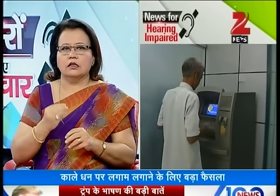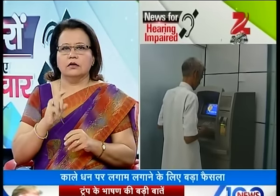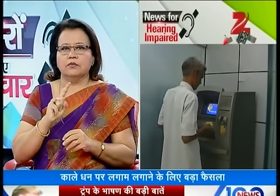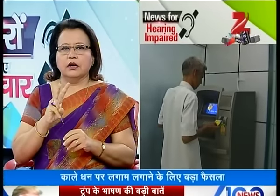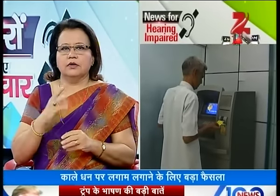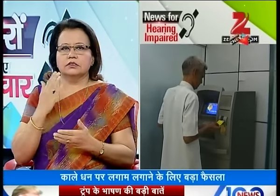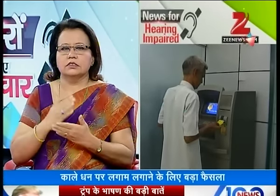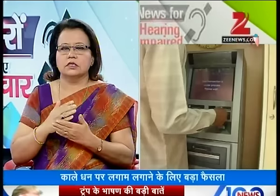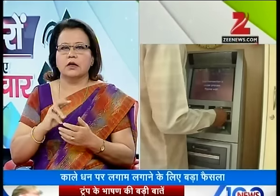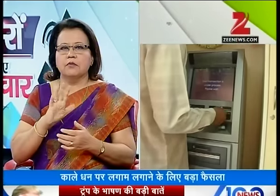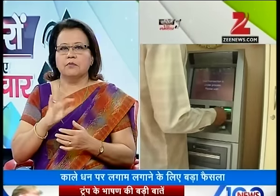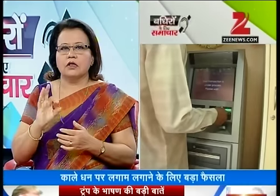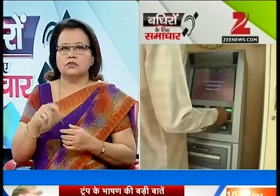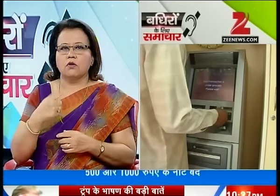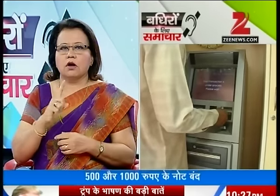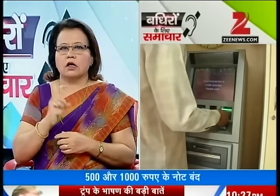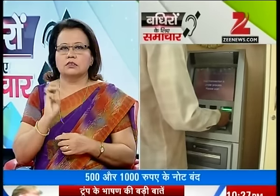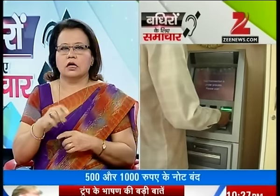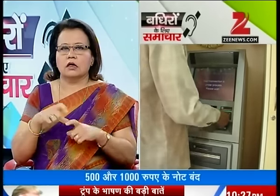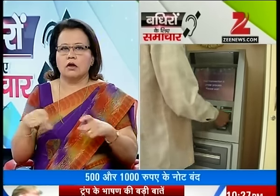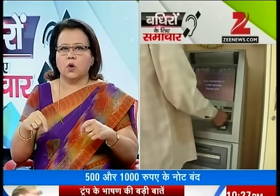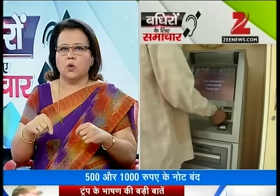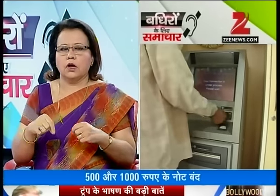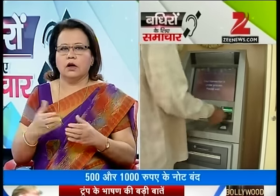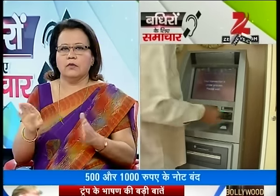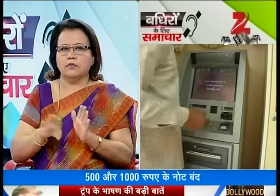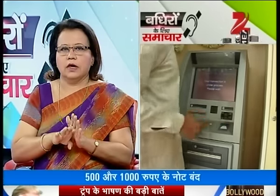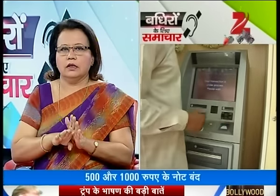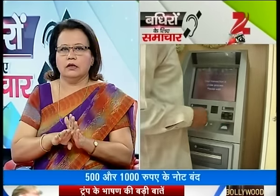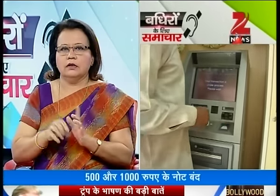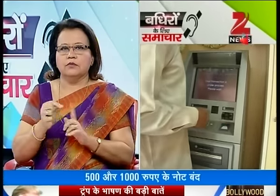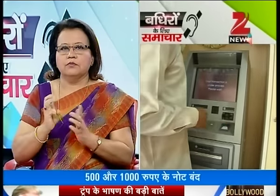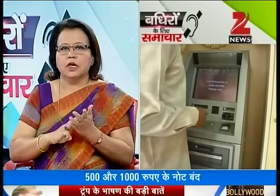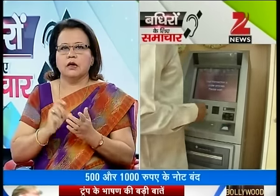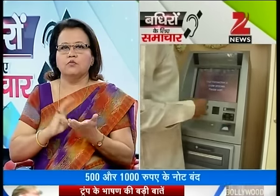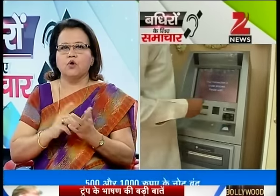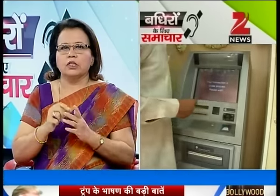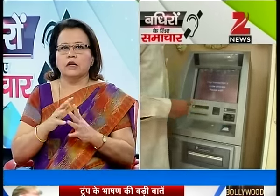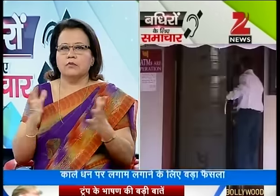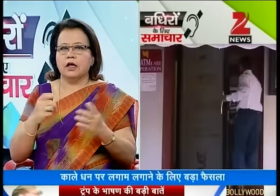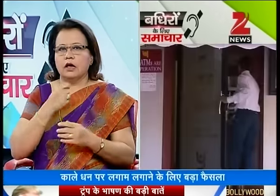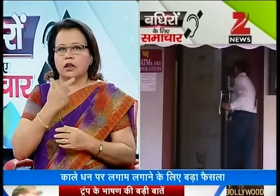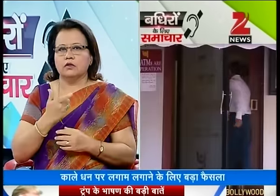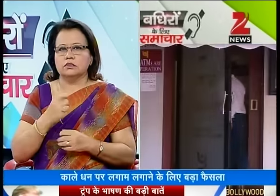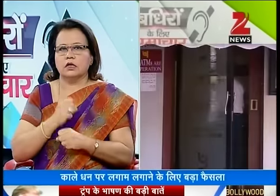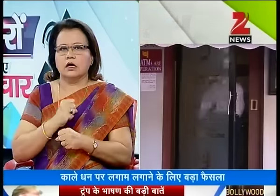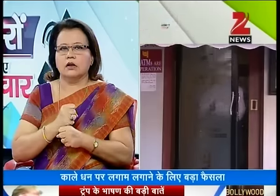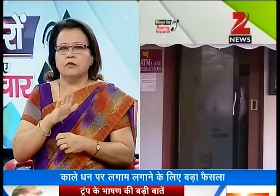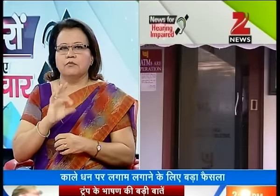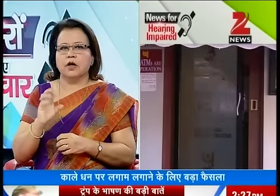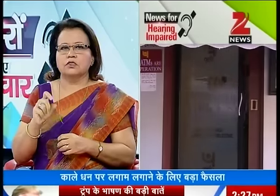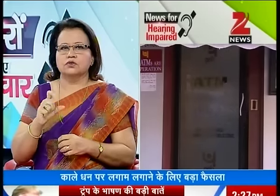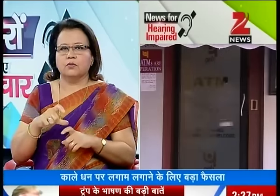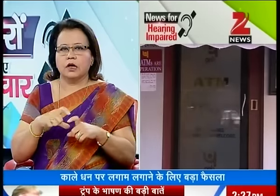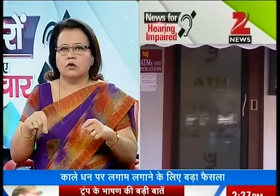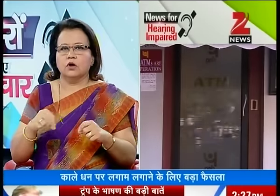है। रात 12 बजे से 500 और 1000 के नोट बैन हो गए हैं। पीएम मोदी ने बड़ा ऐलान किया,